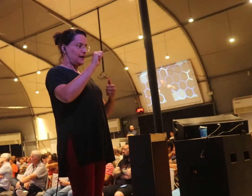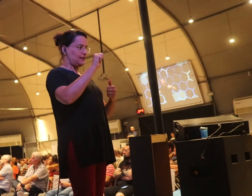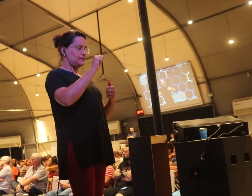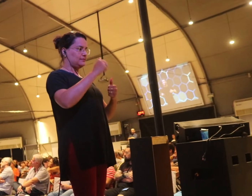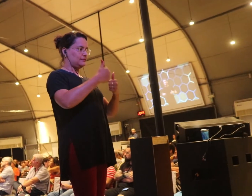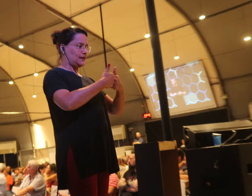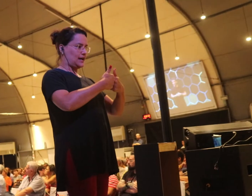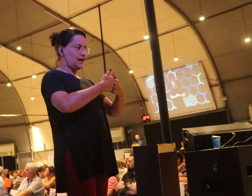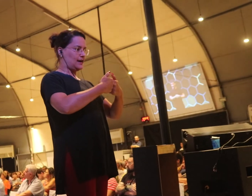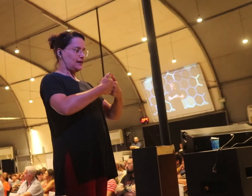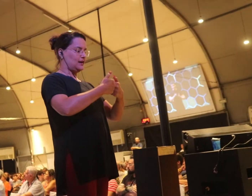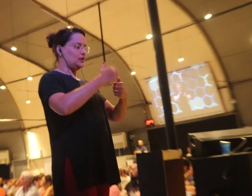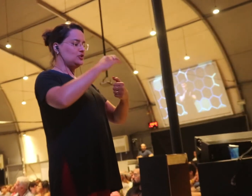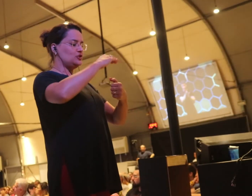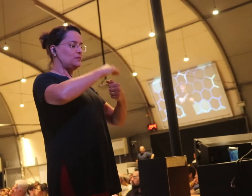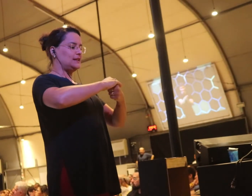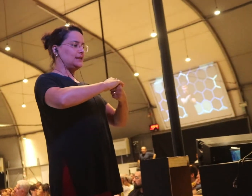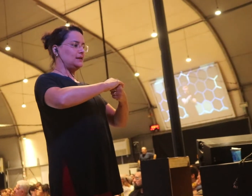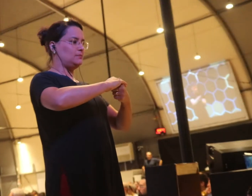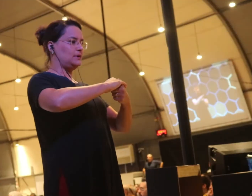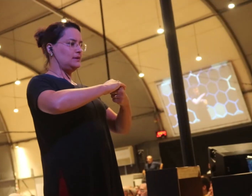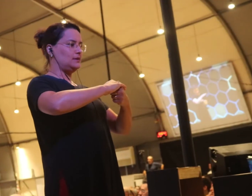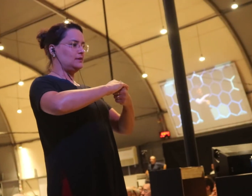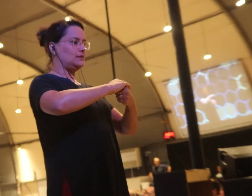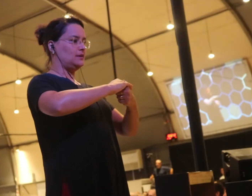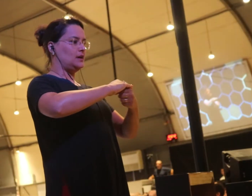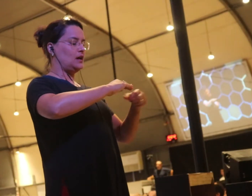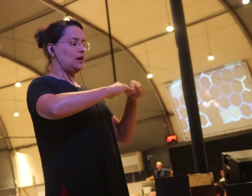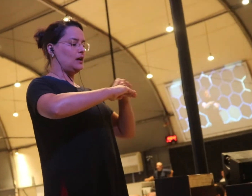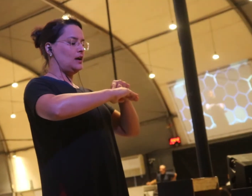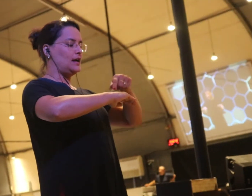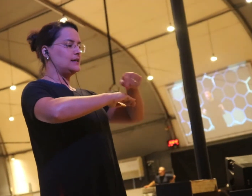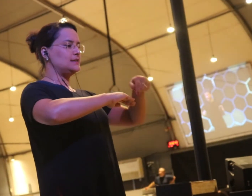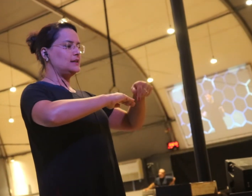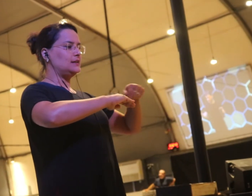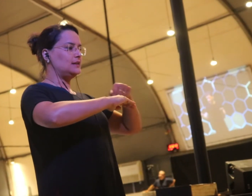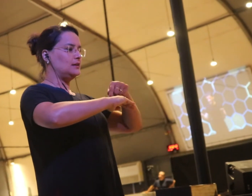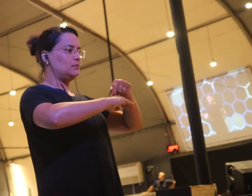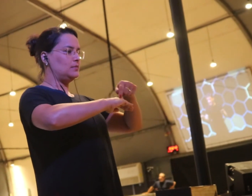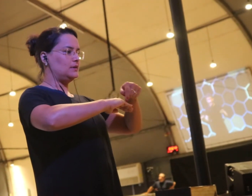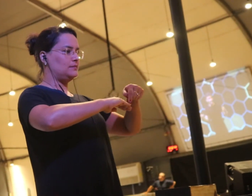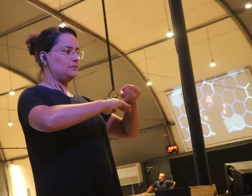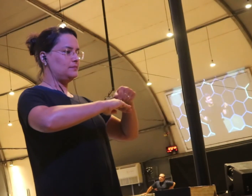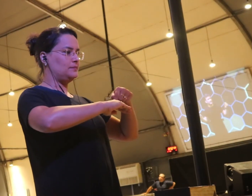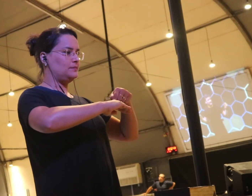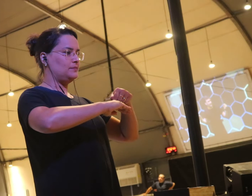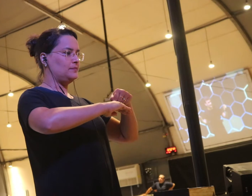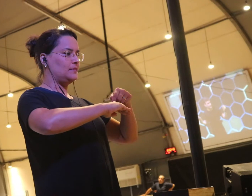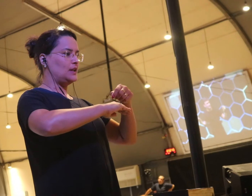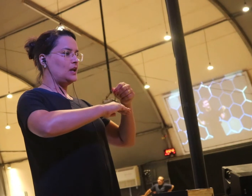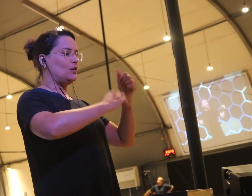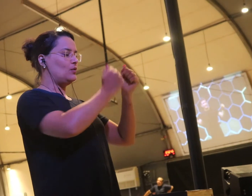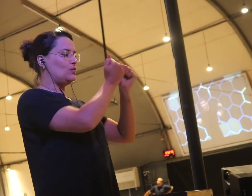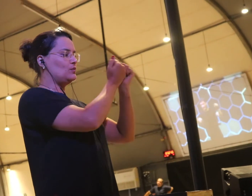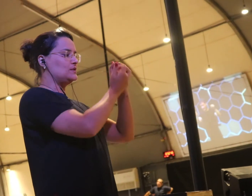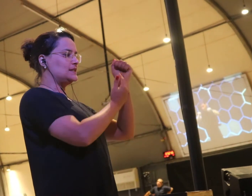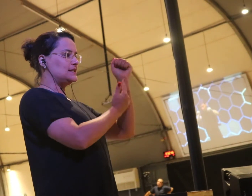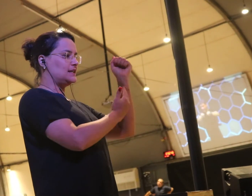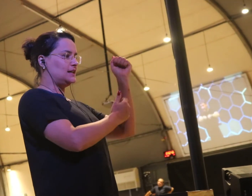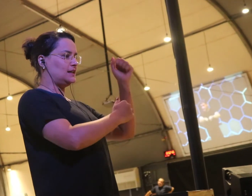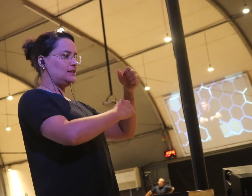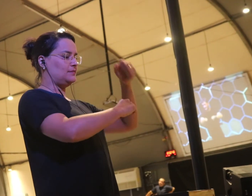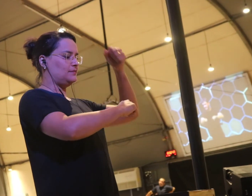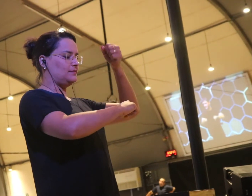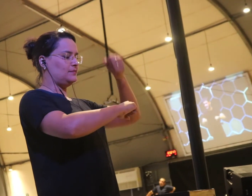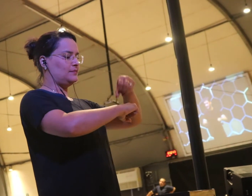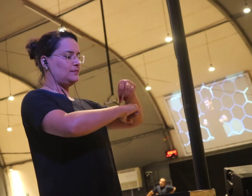até a terra prometida. A propiciação era a tampa da Arca da Aliança. E aí o sangue de um sacrifício era